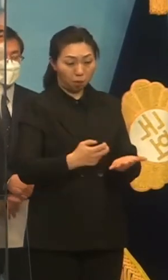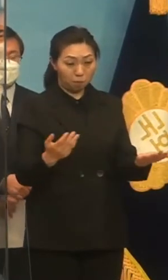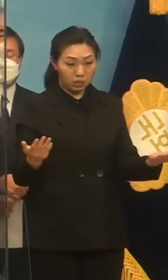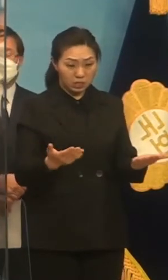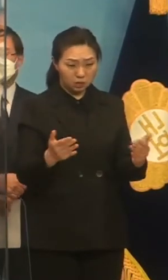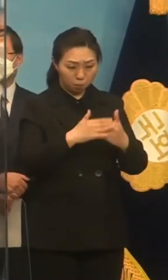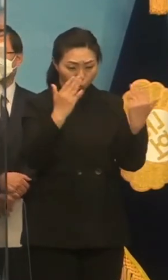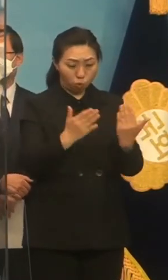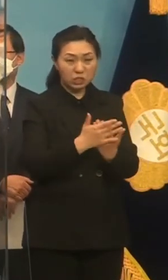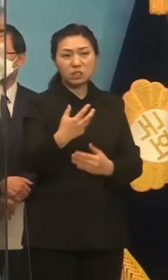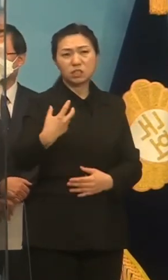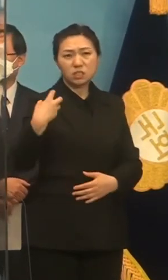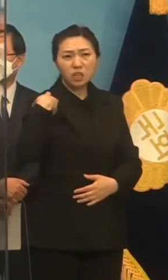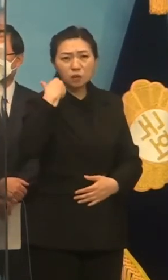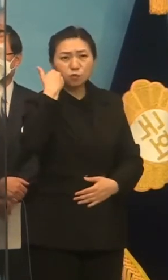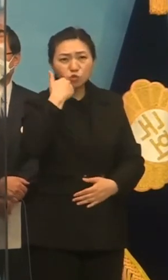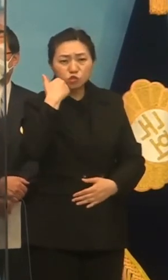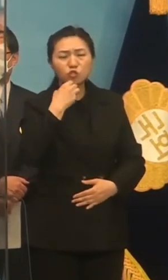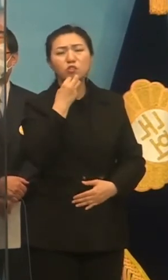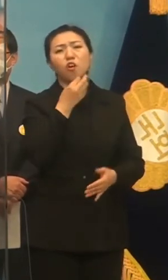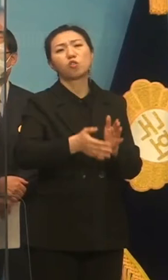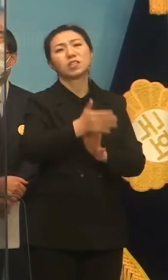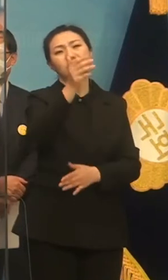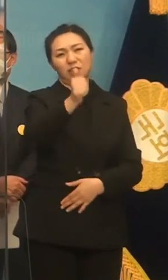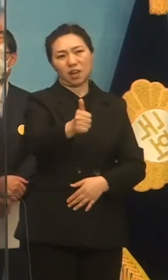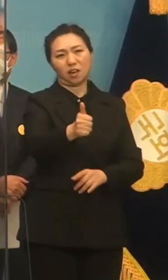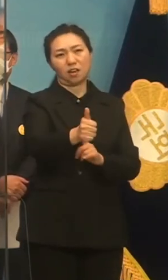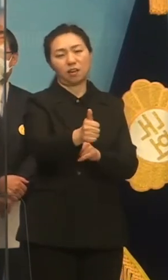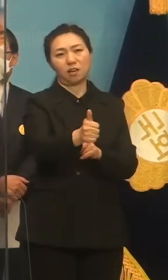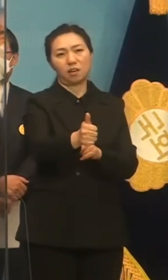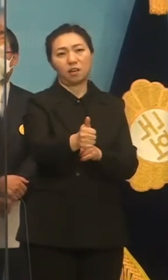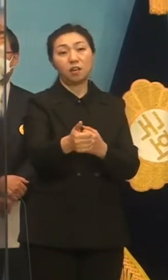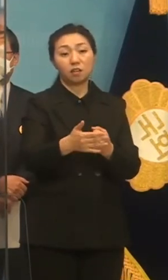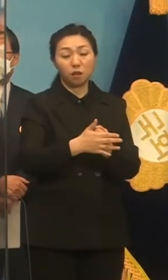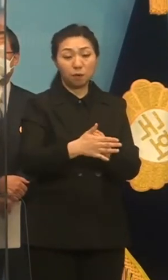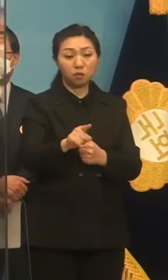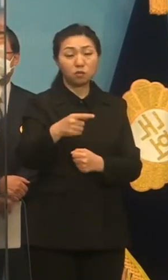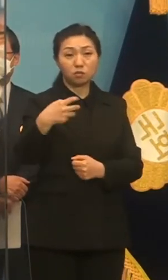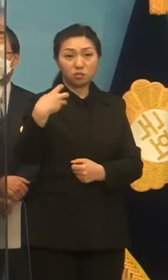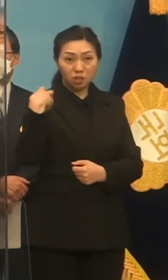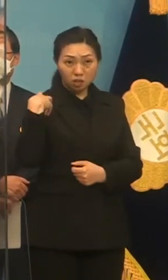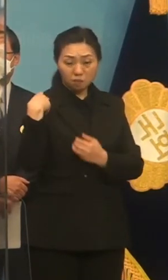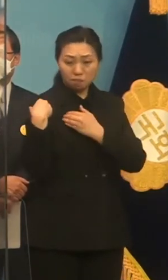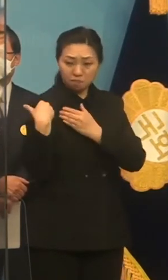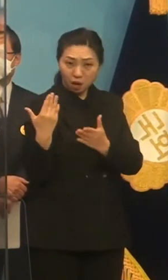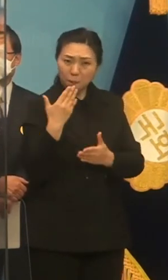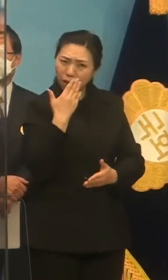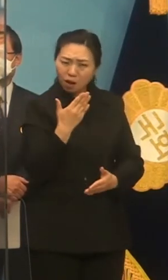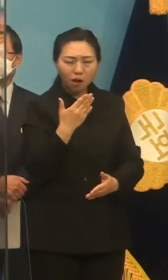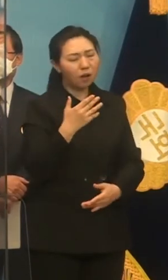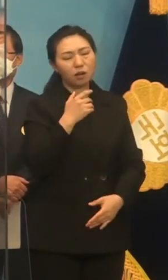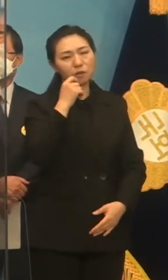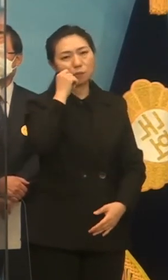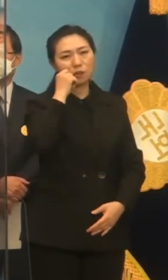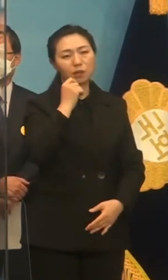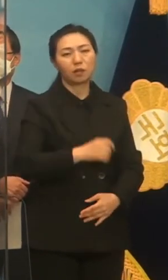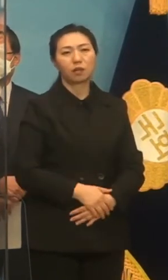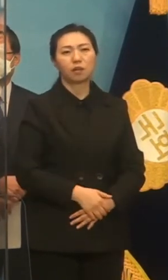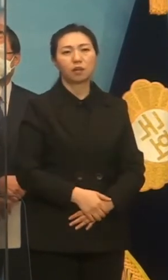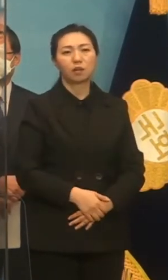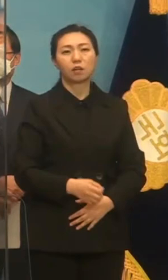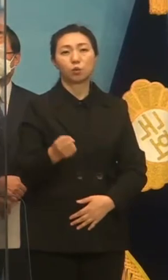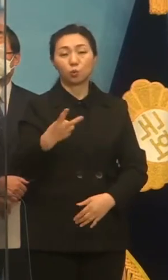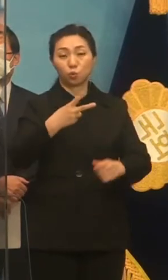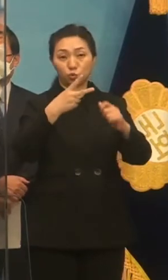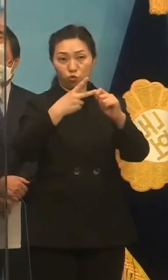강연이 서울시장 치기 때문에 그 책임으로 소린가 사용 거 없습니다 두번째 그렇기